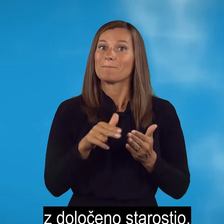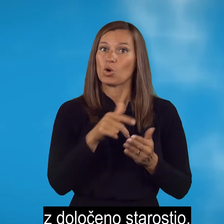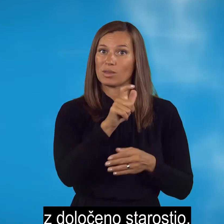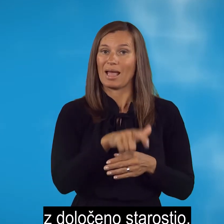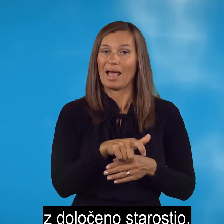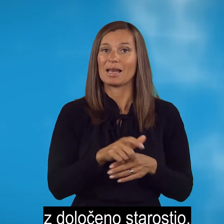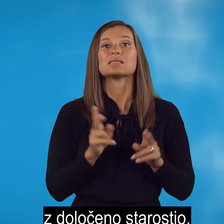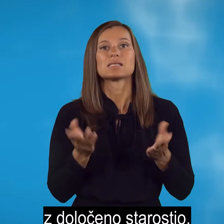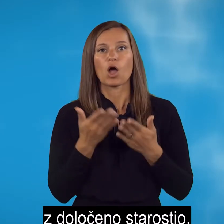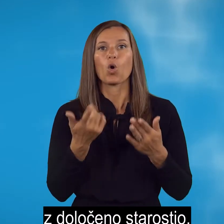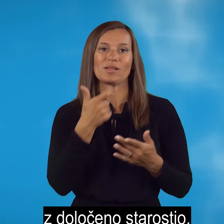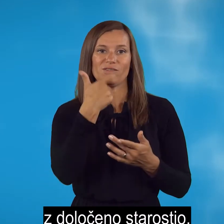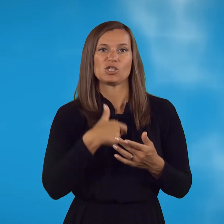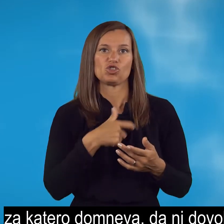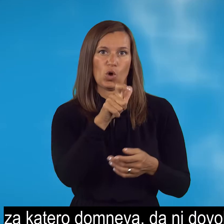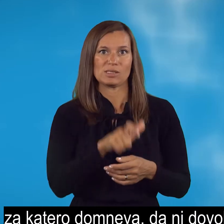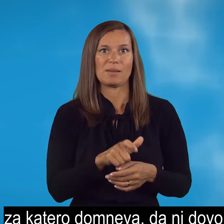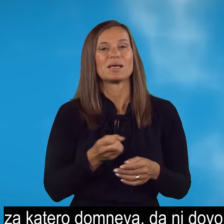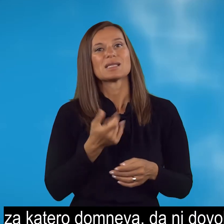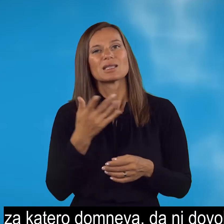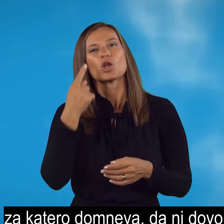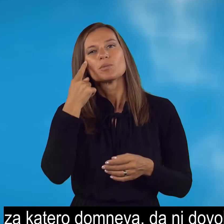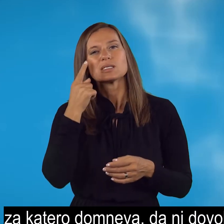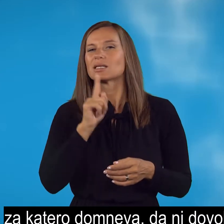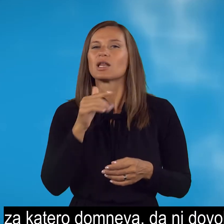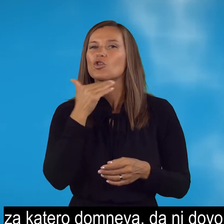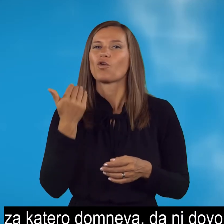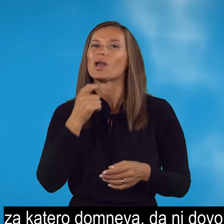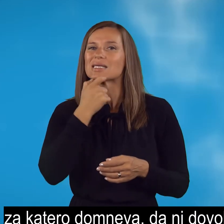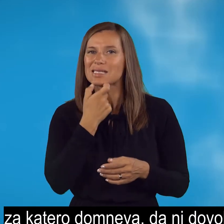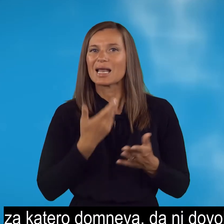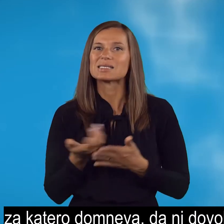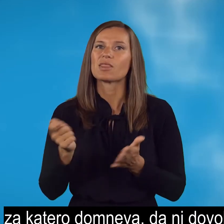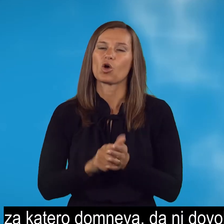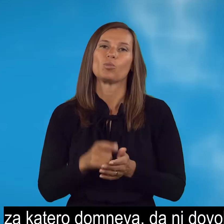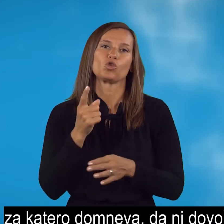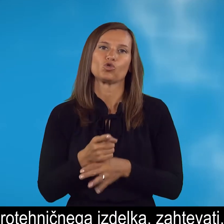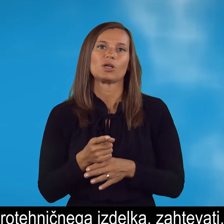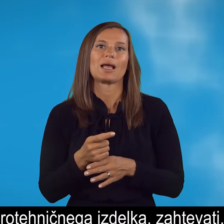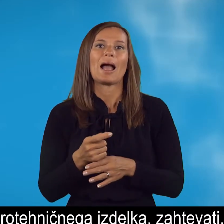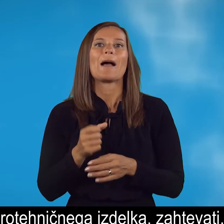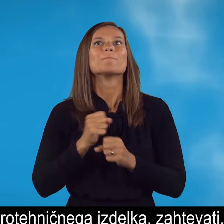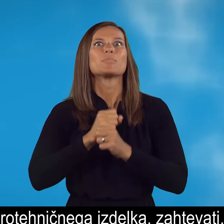Prodajalec sme od fizične osebe, za katero domneva, da ni dovolj stara za nakup določenega pirotehničnega